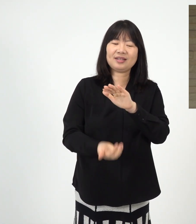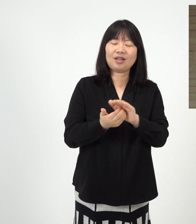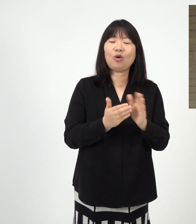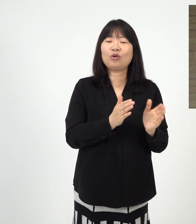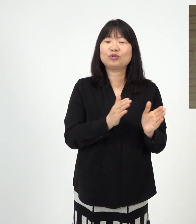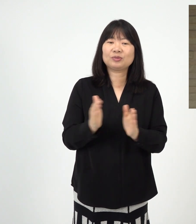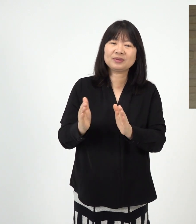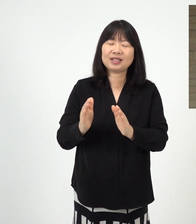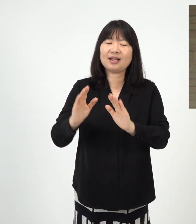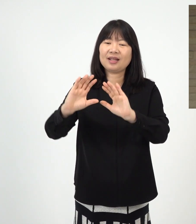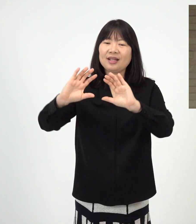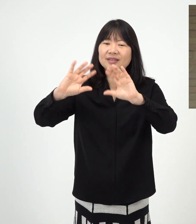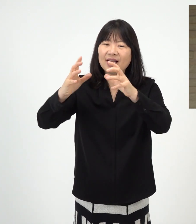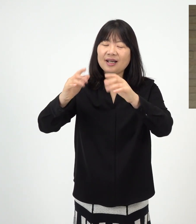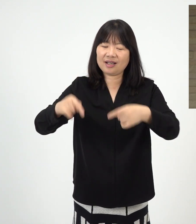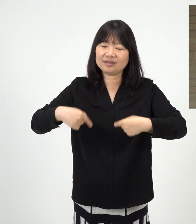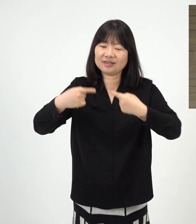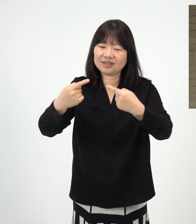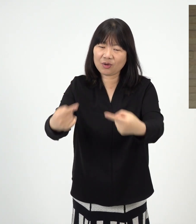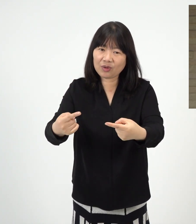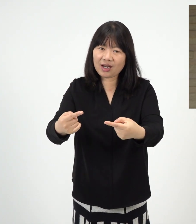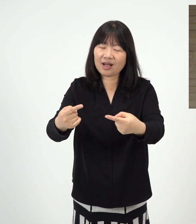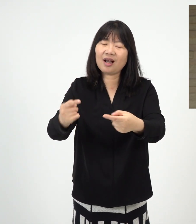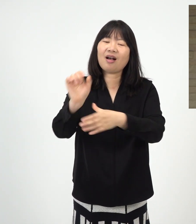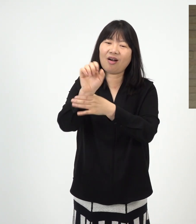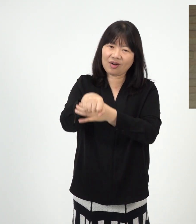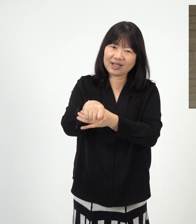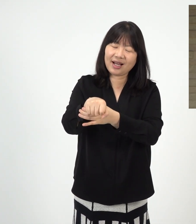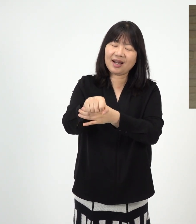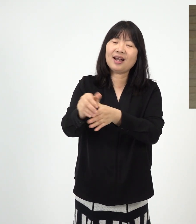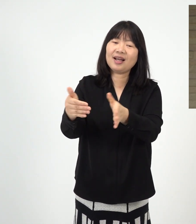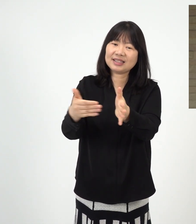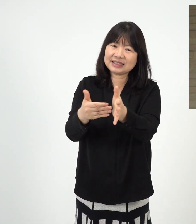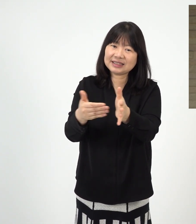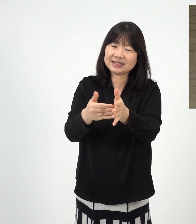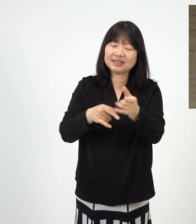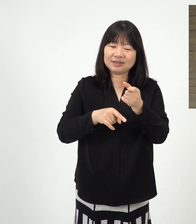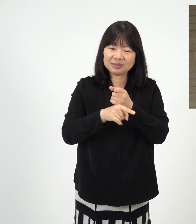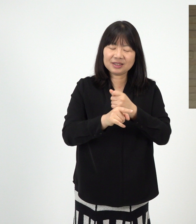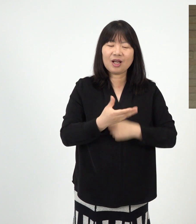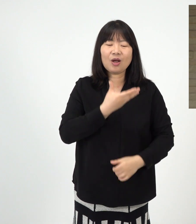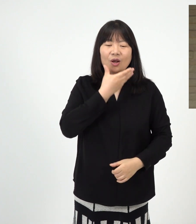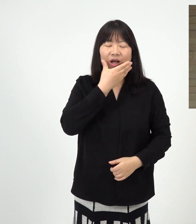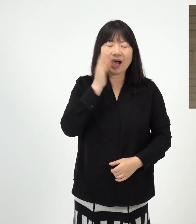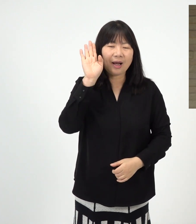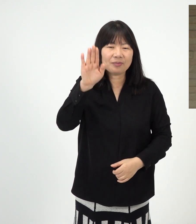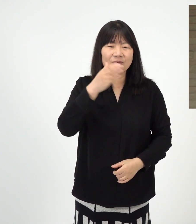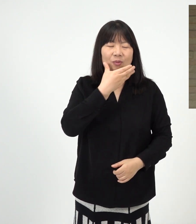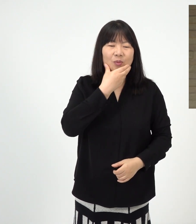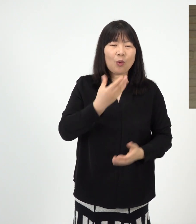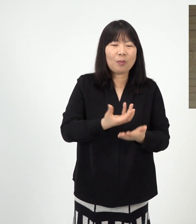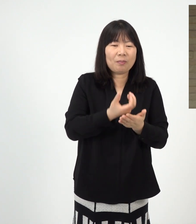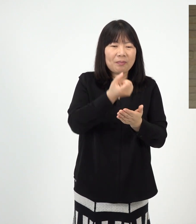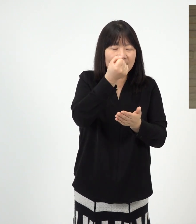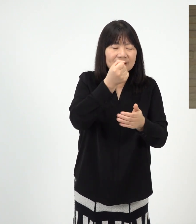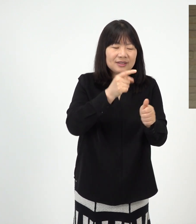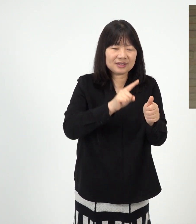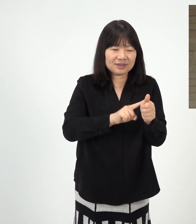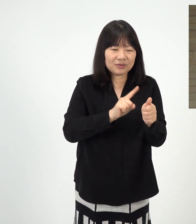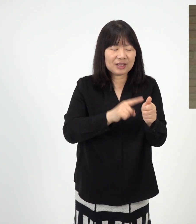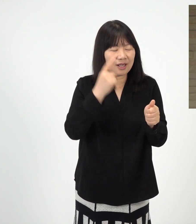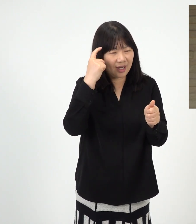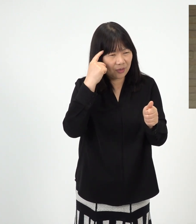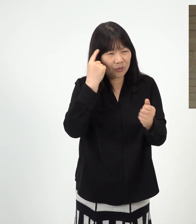예비된 나라에 들어갈 존재라는 얘기를 복받을 존재로 설명을 하는 거죠. 자, 그런데 조금 더